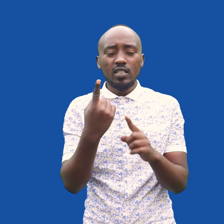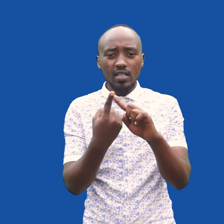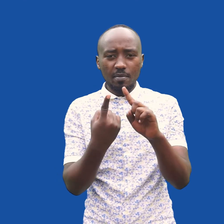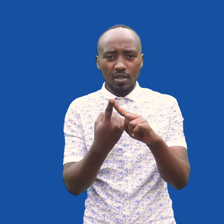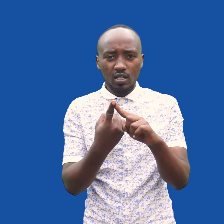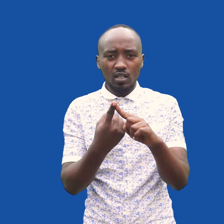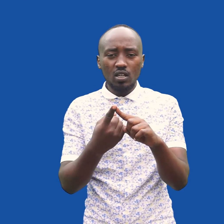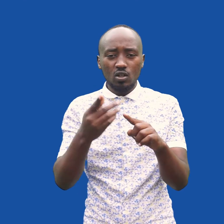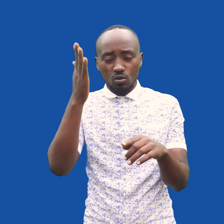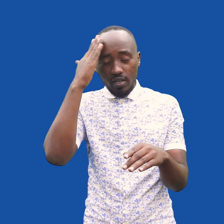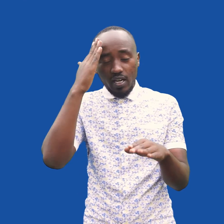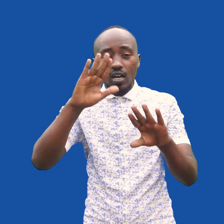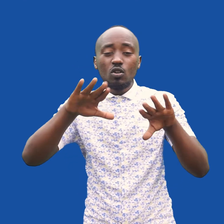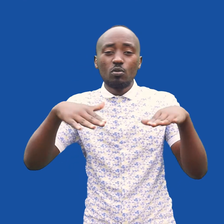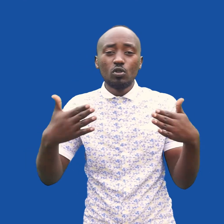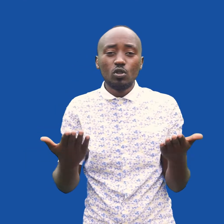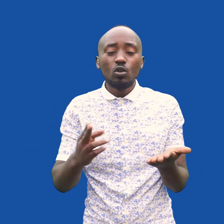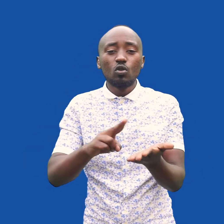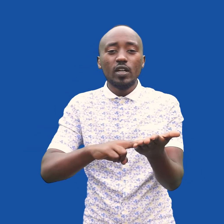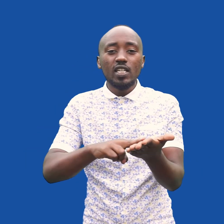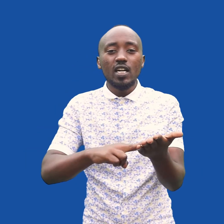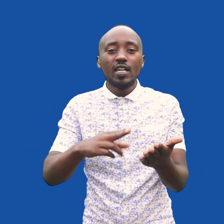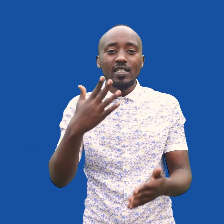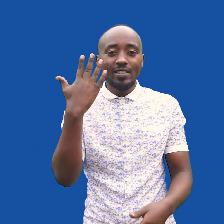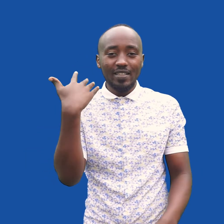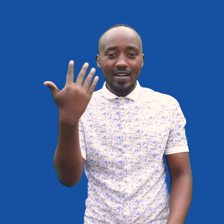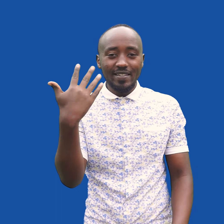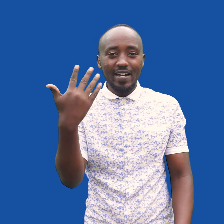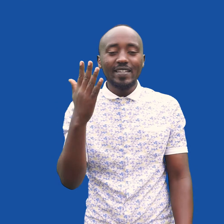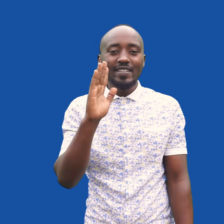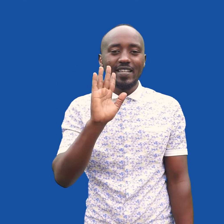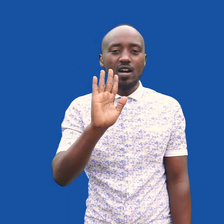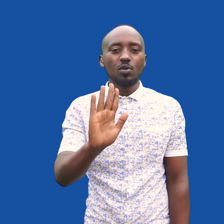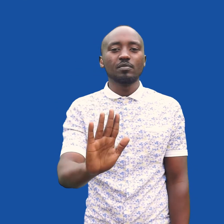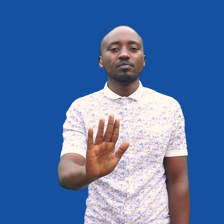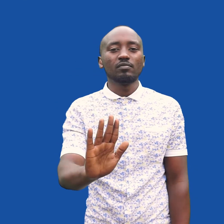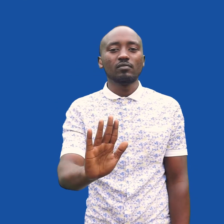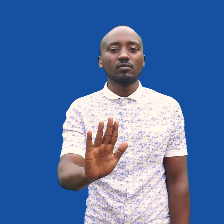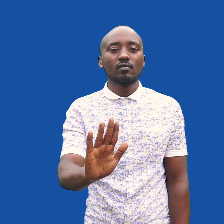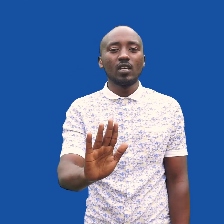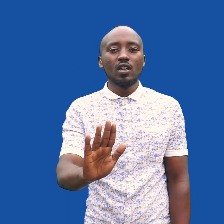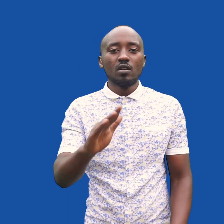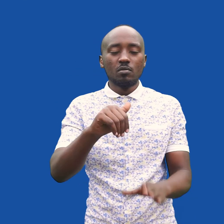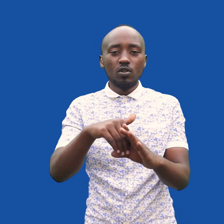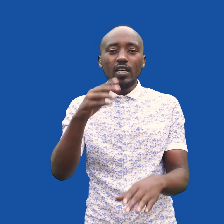Ichamberi kumenya uburjo ukuresha ichiganza chawili. Muri